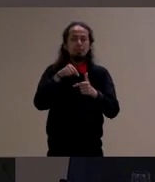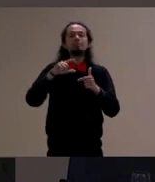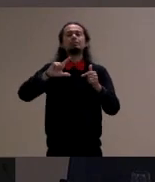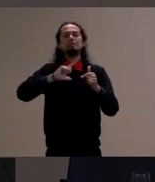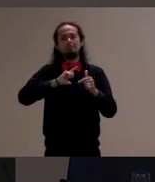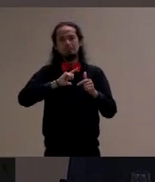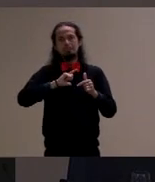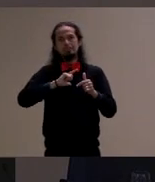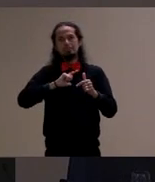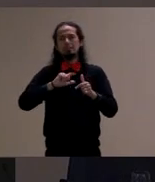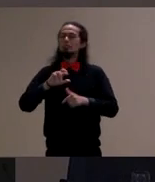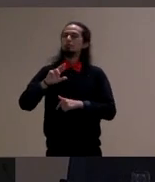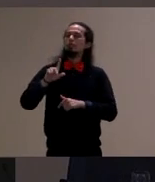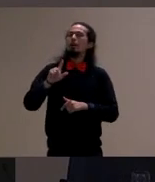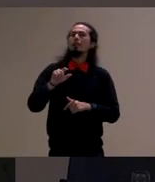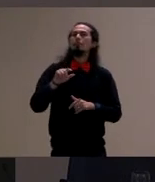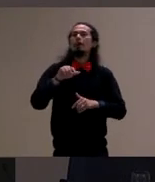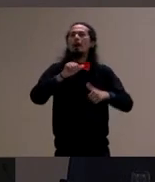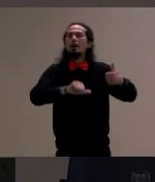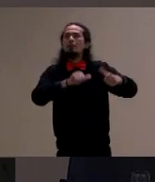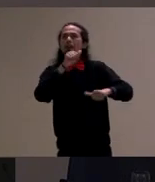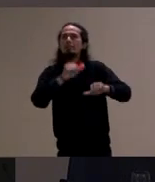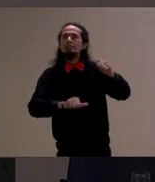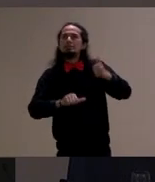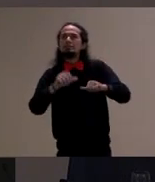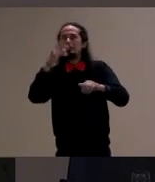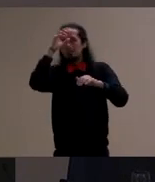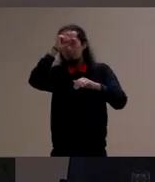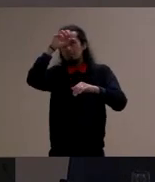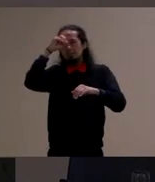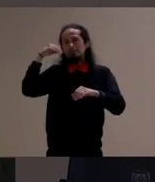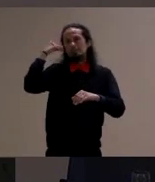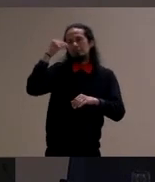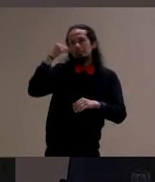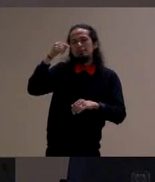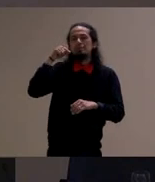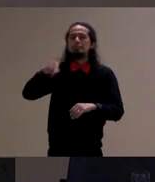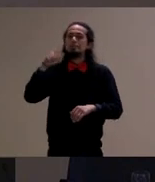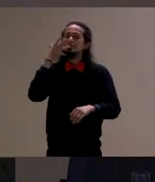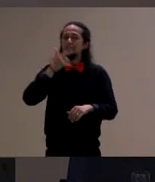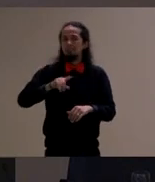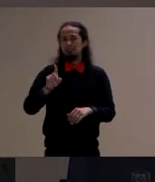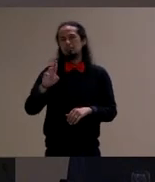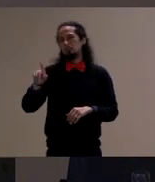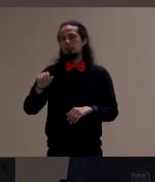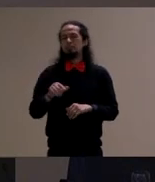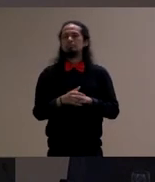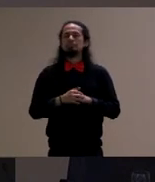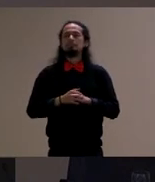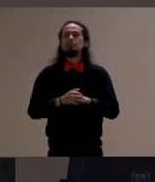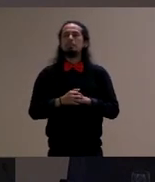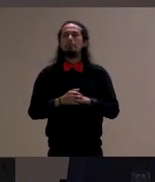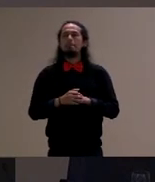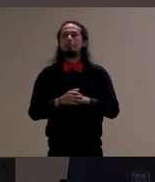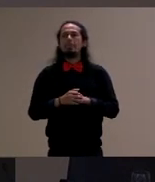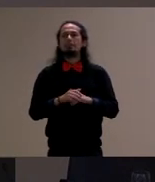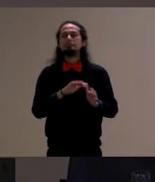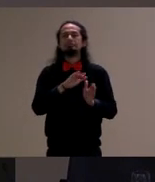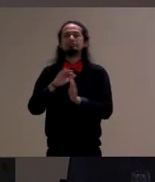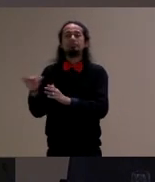avaliação ou a educação da experiência das crianças né manter e afirmar